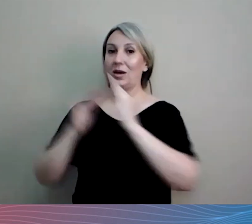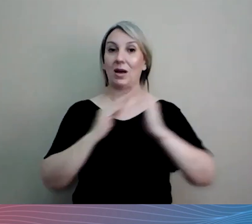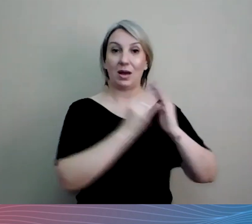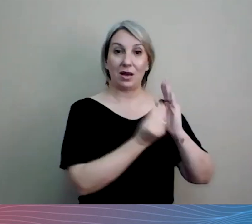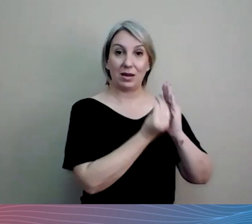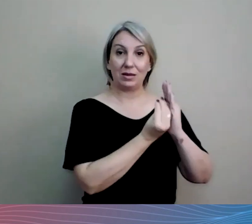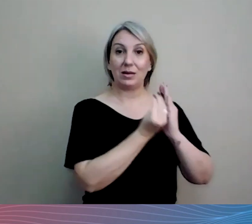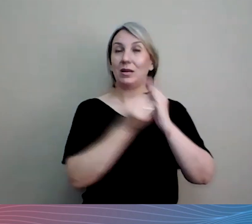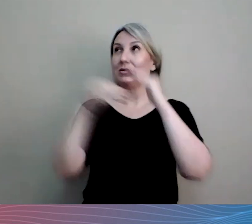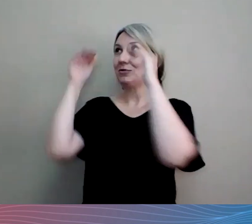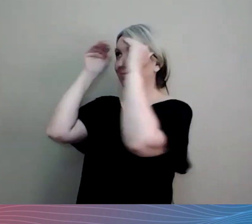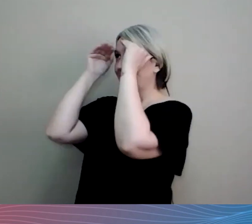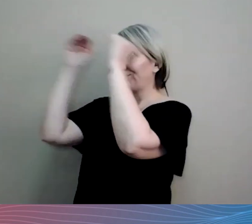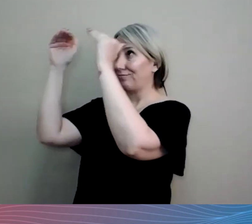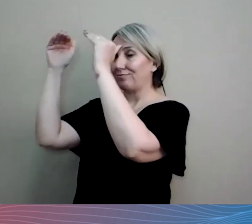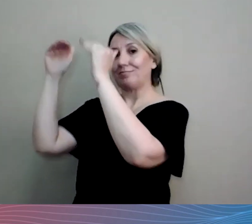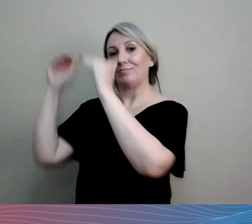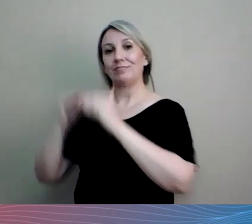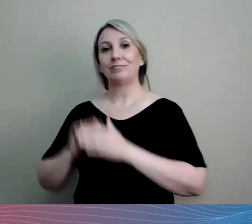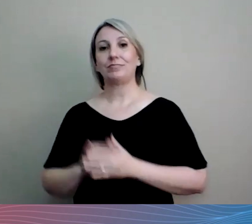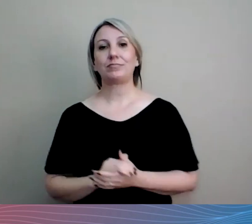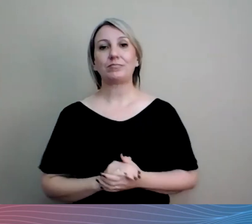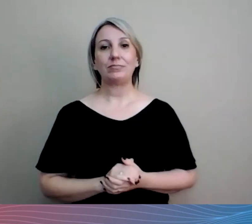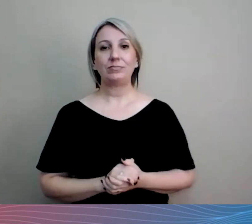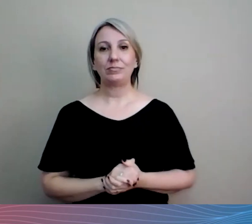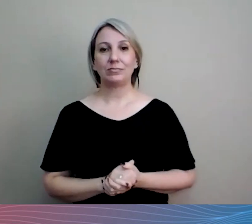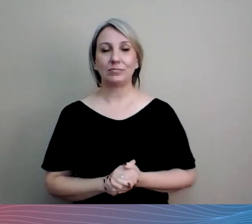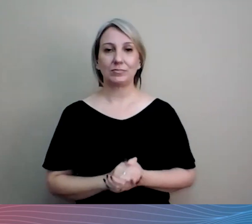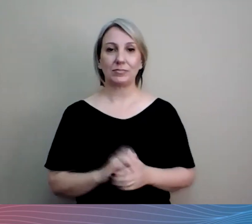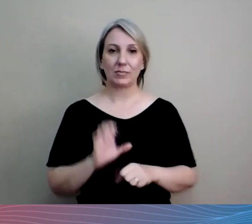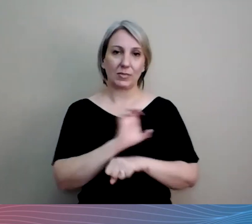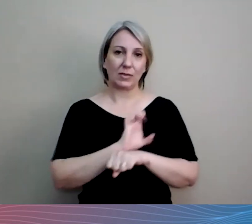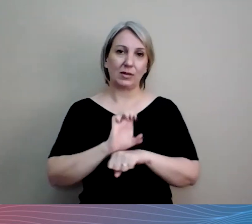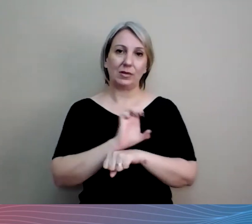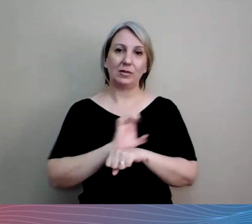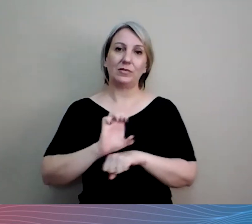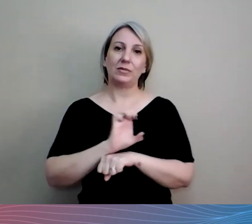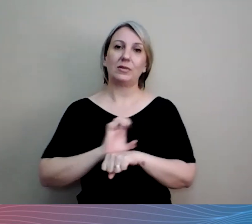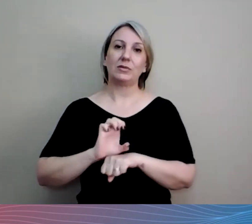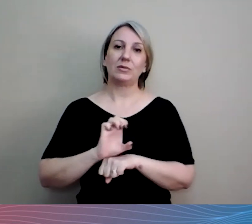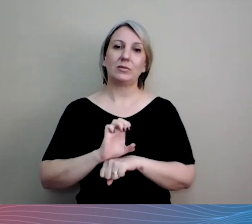né? Então, graças a Deus. Aí voltando lá para Efésios, né? Vamos voltar lá para Efésios.